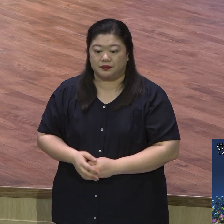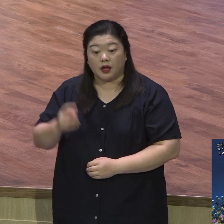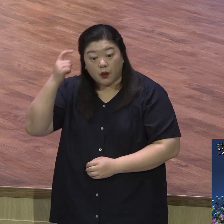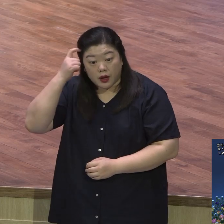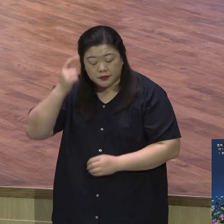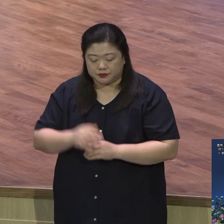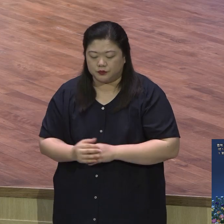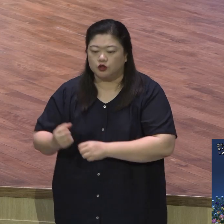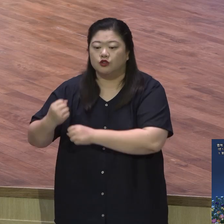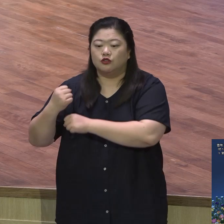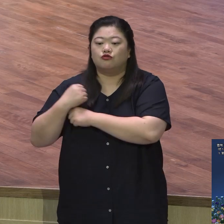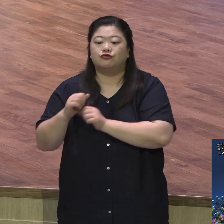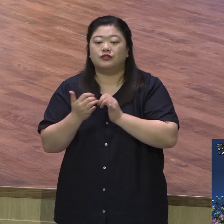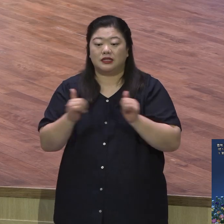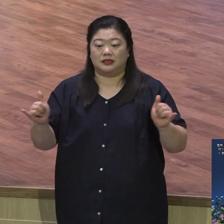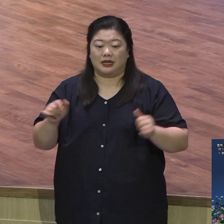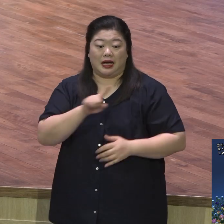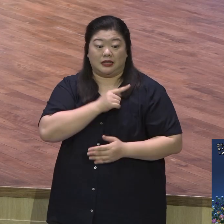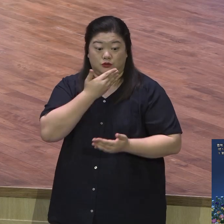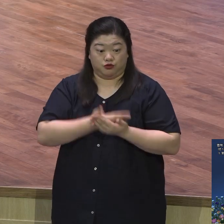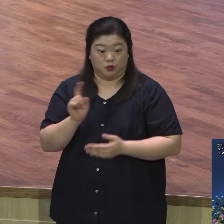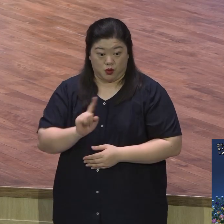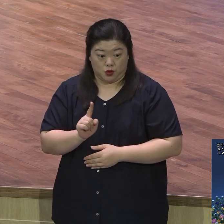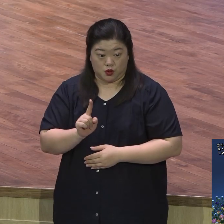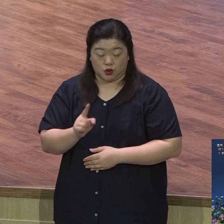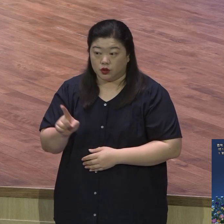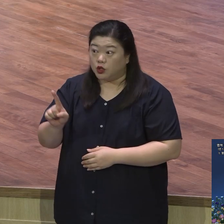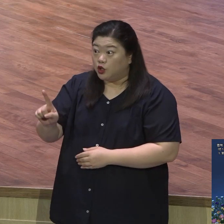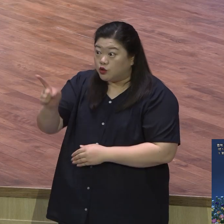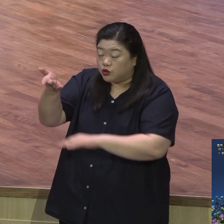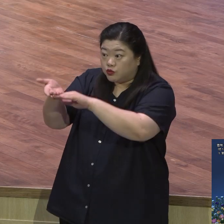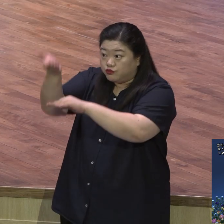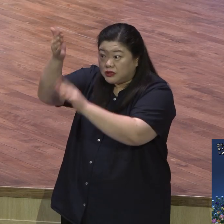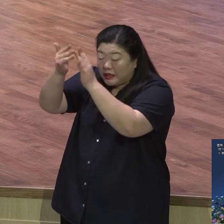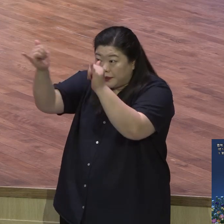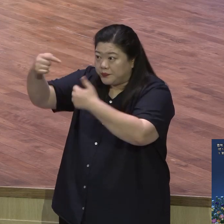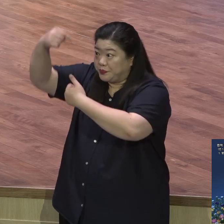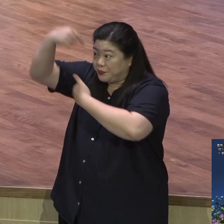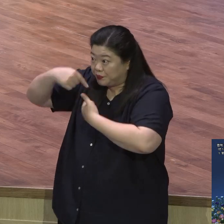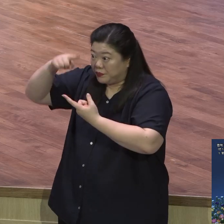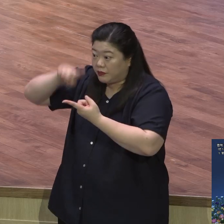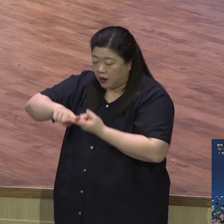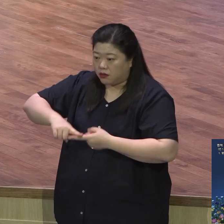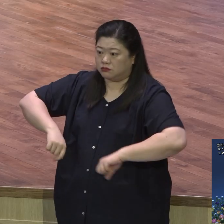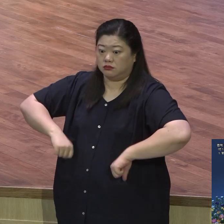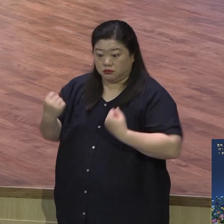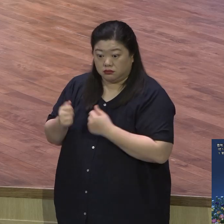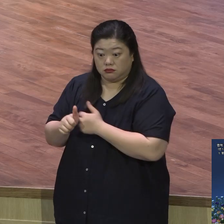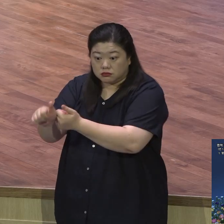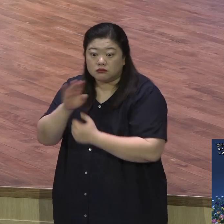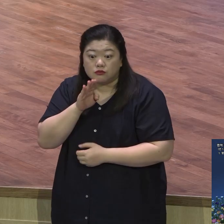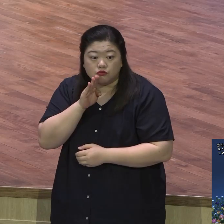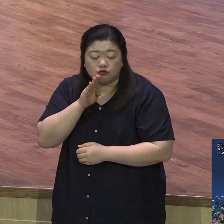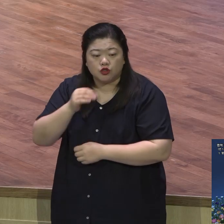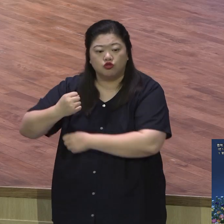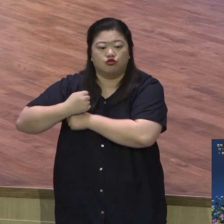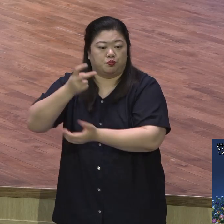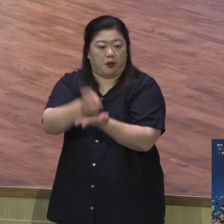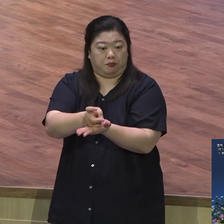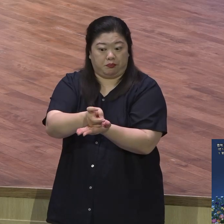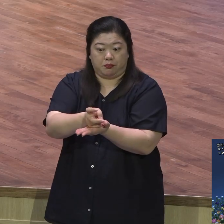우승 순조를 해야 될 것이 뭐예요? 군사가 지휘관의 명령이에요. 군사는 지휘관의 명령 따라야 됩니다. 명령이